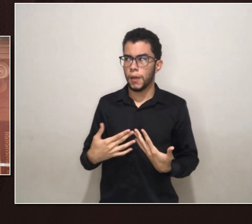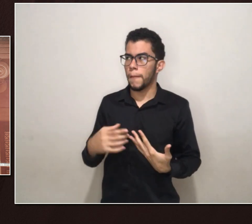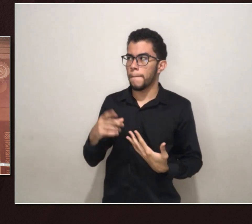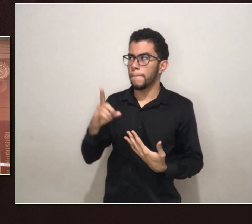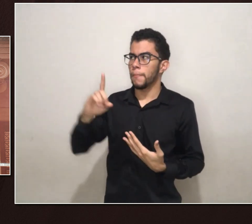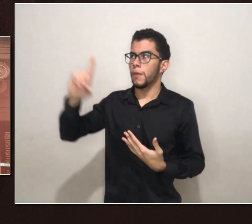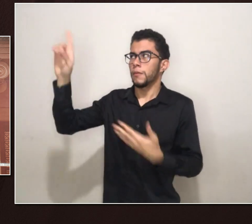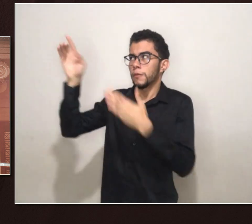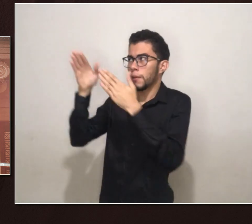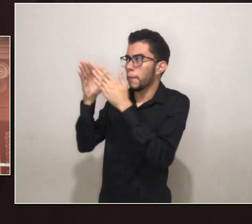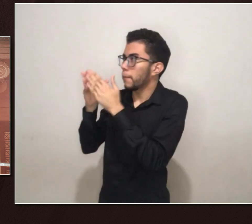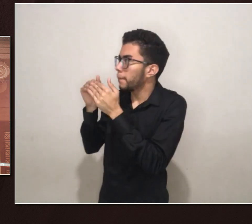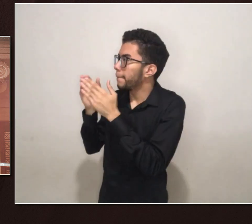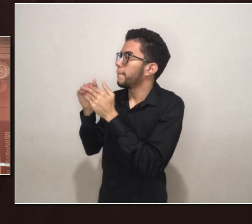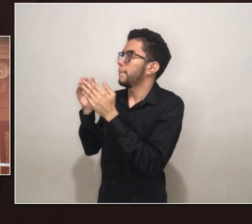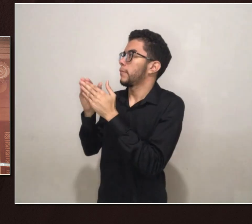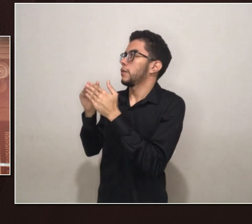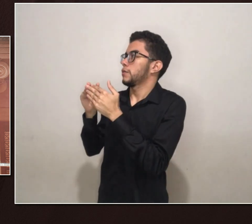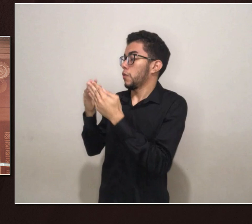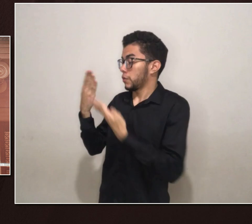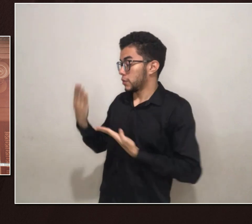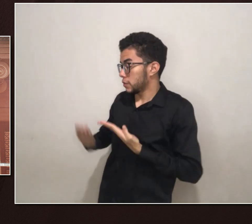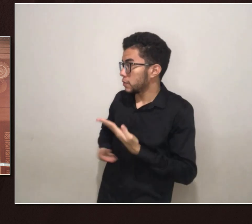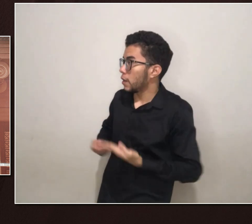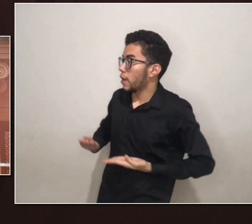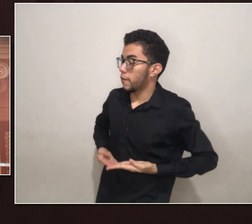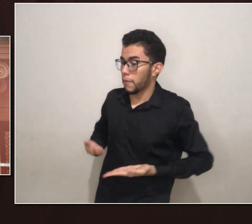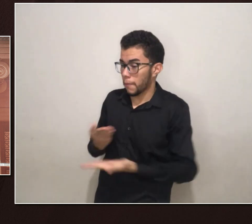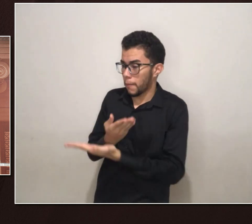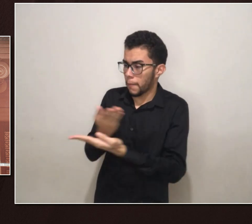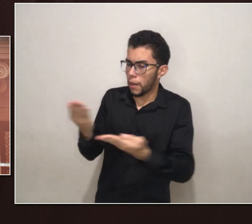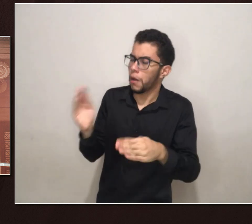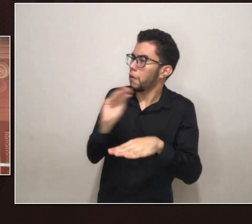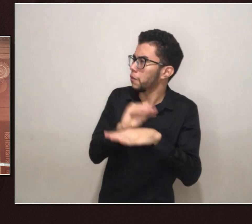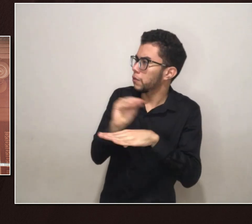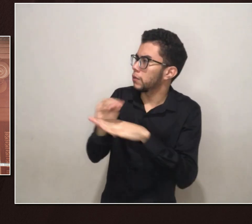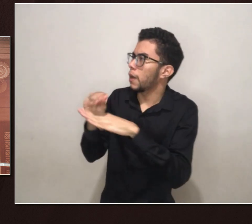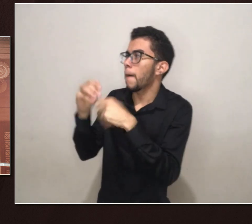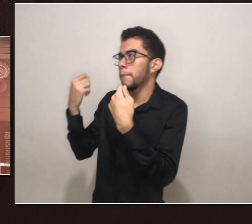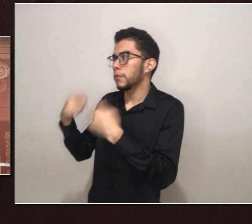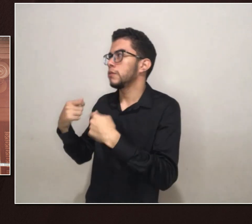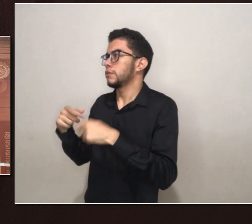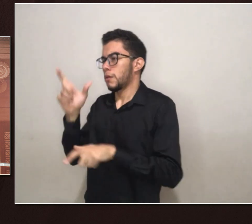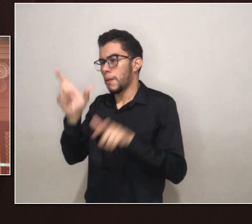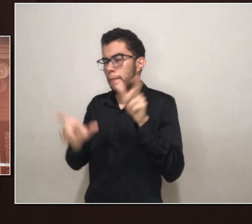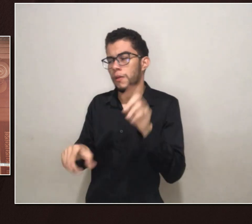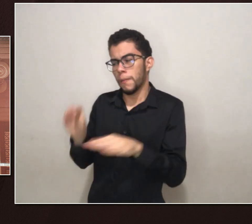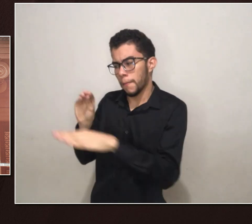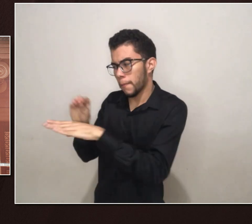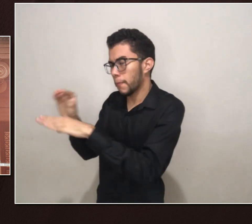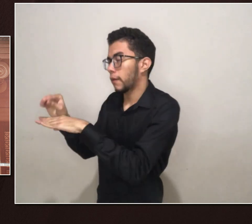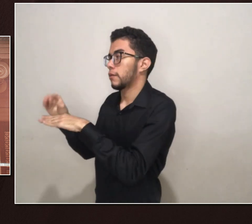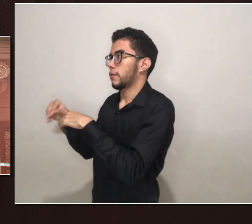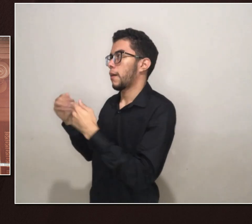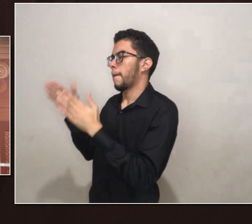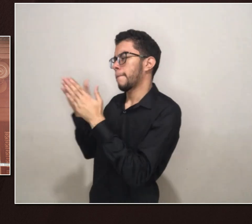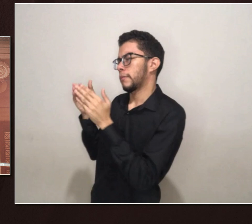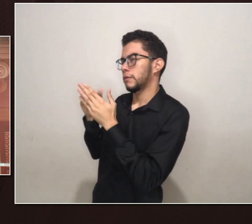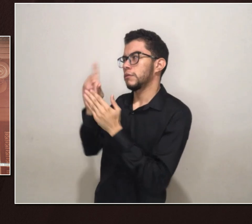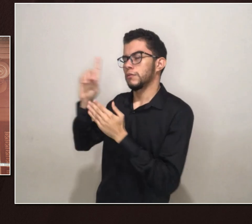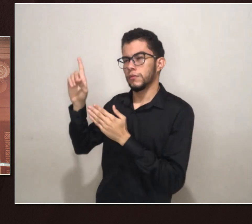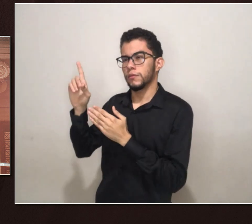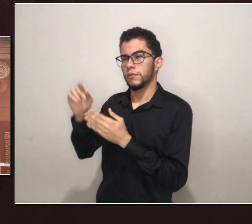grande e trabalhadores são poucos. Então, olha só a preocupação, o amor que Jesus tinha, né,